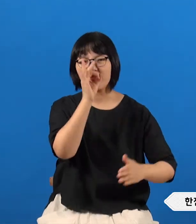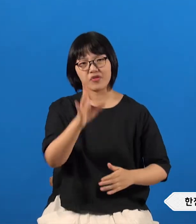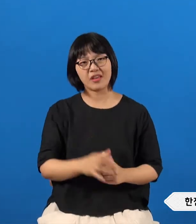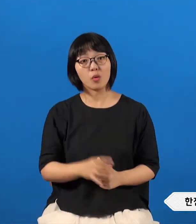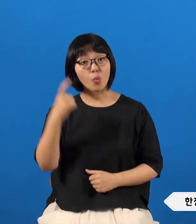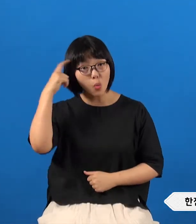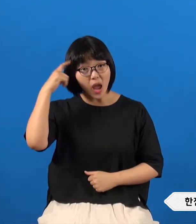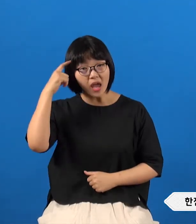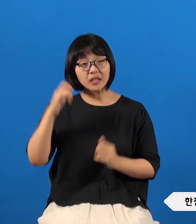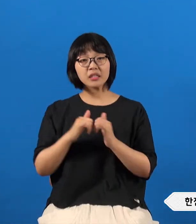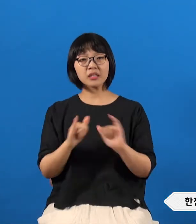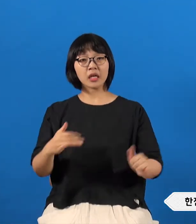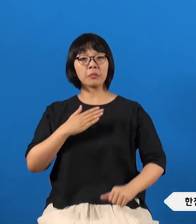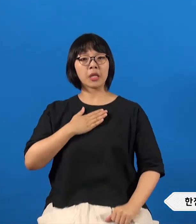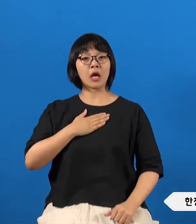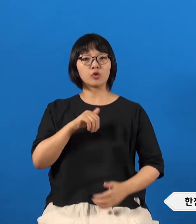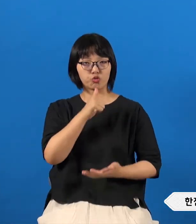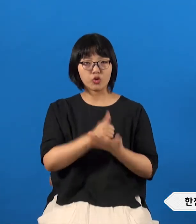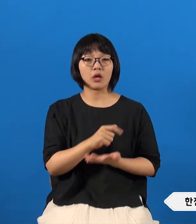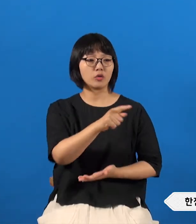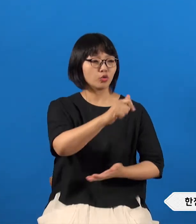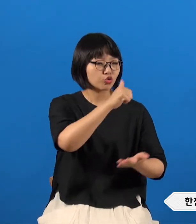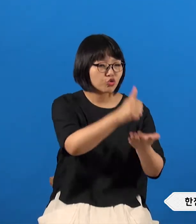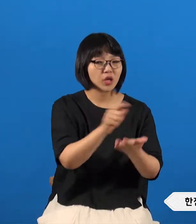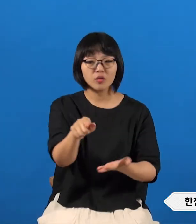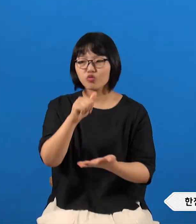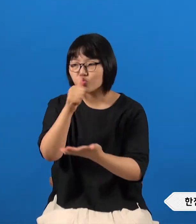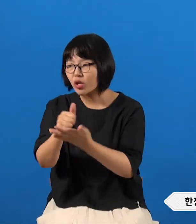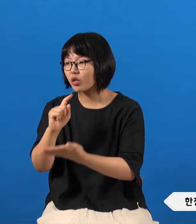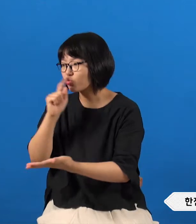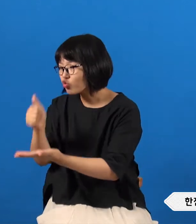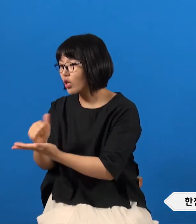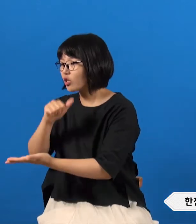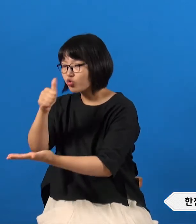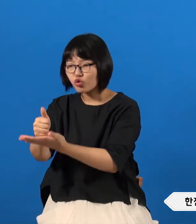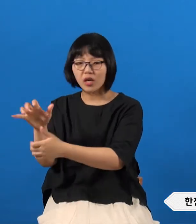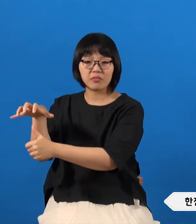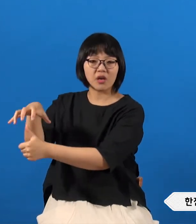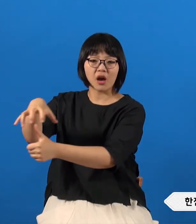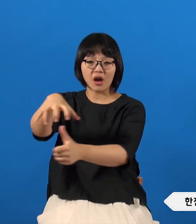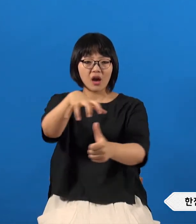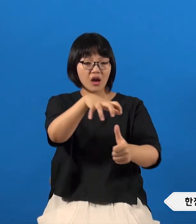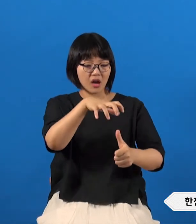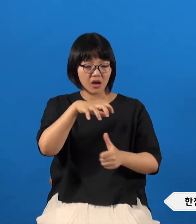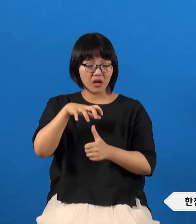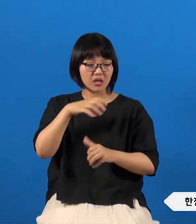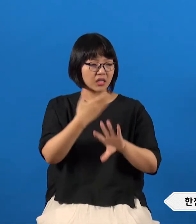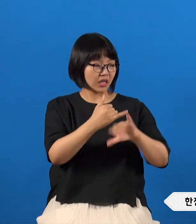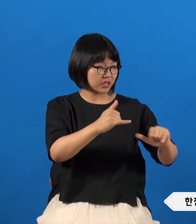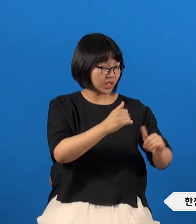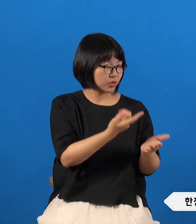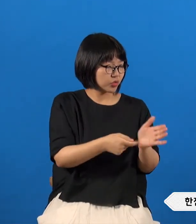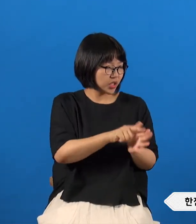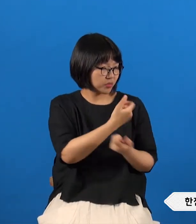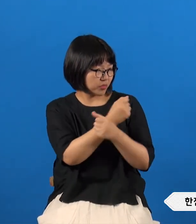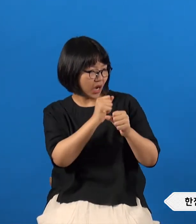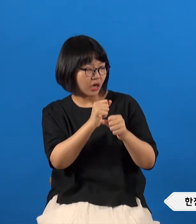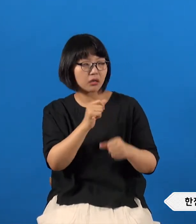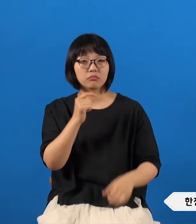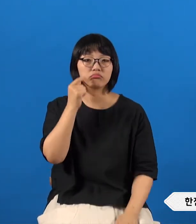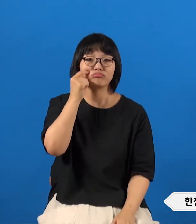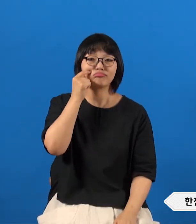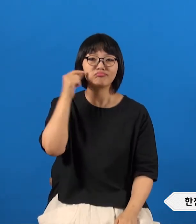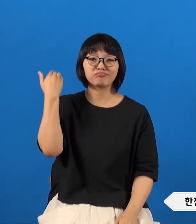왜냐하면 인간은 자기도 죄의 굴레 아래에 있고 자기도 원죄 아래에 있기 때문에 다른 사람의 죄를 속해줄 수가 없기